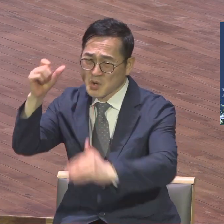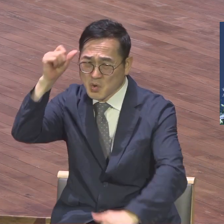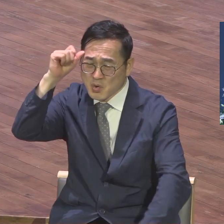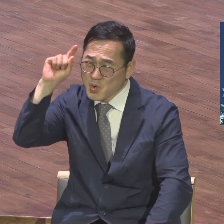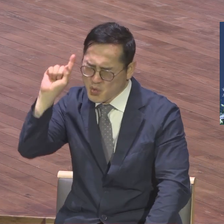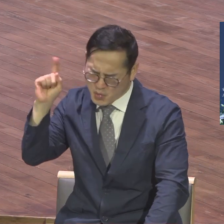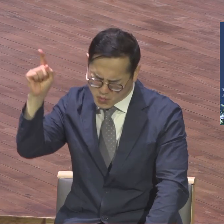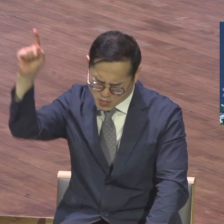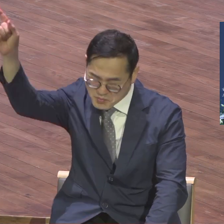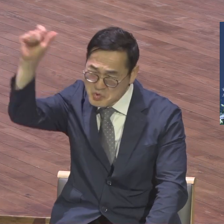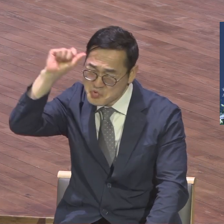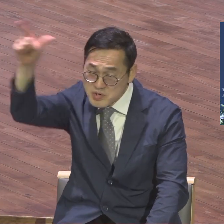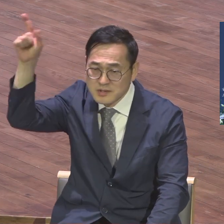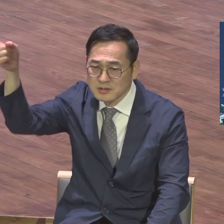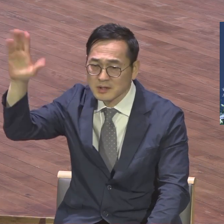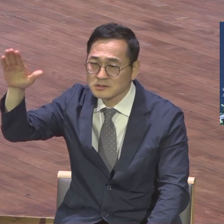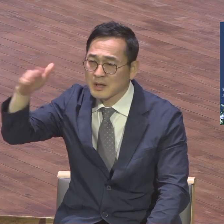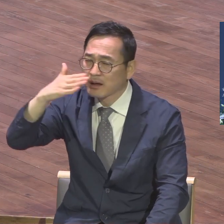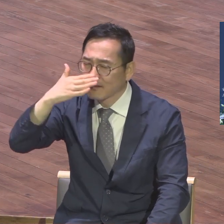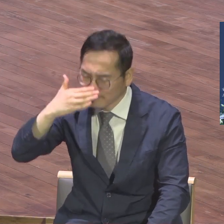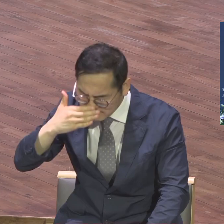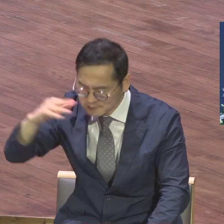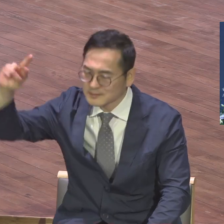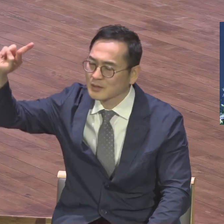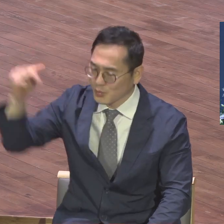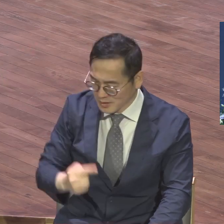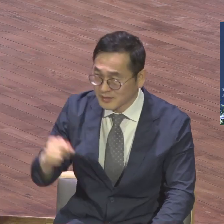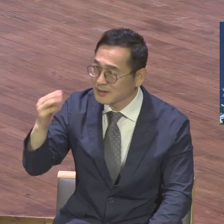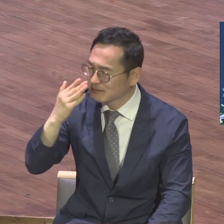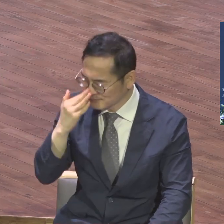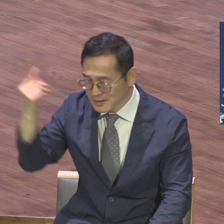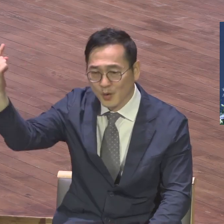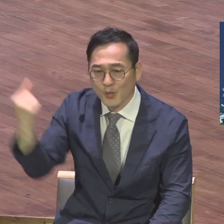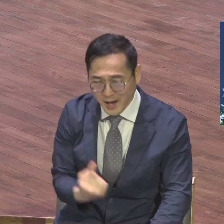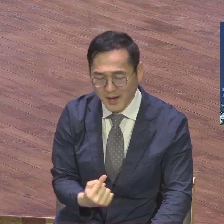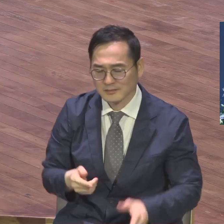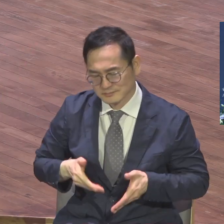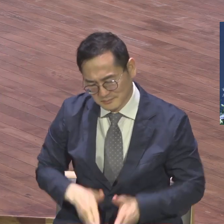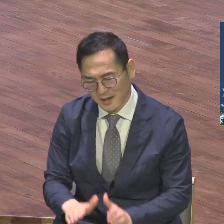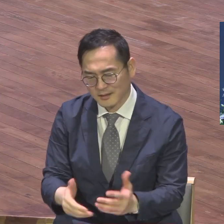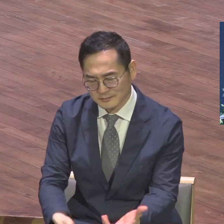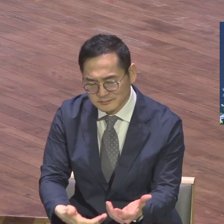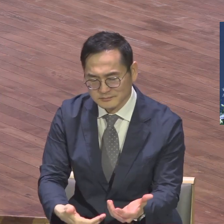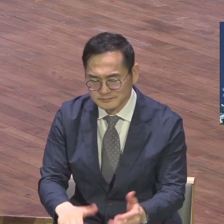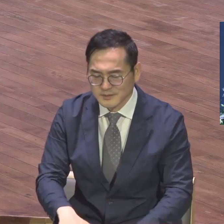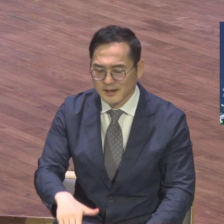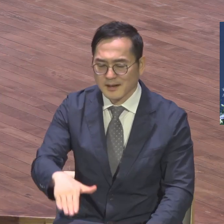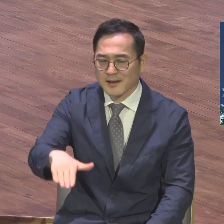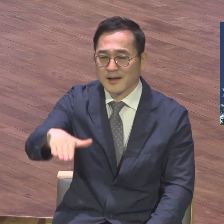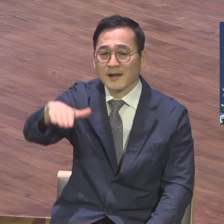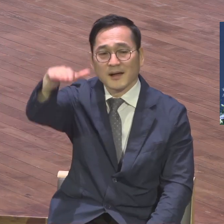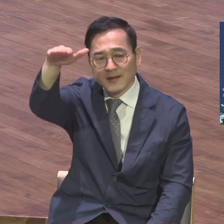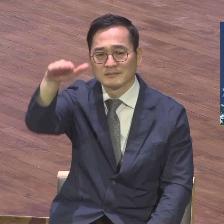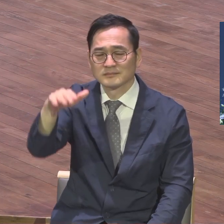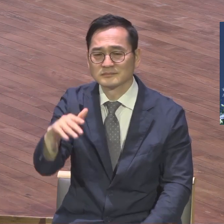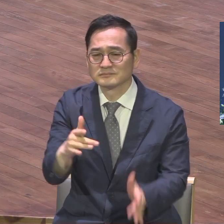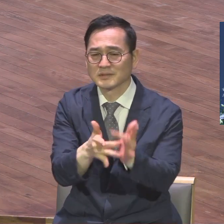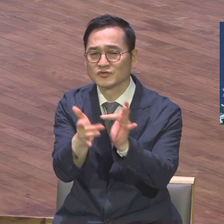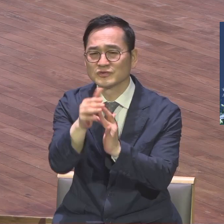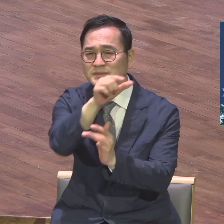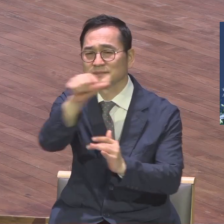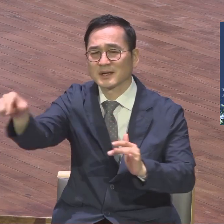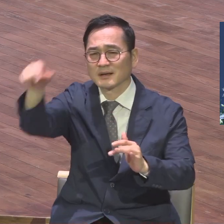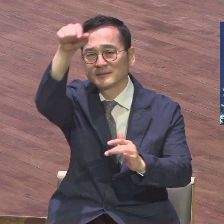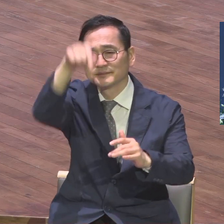그리고 창세기 3장에서 발생한 인생 모든 문제를 해결하시기 위해서 십자가에 죽기까지